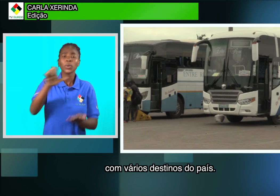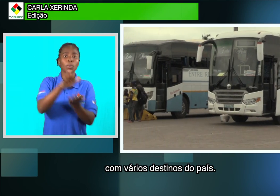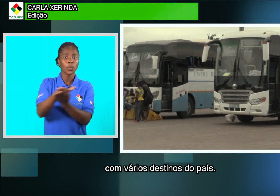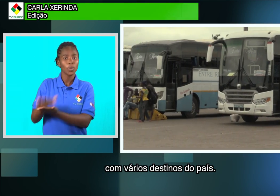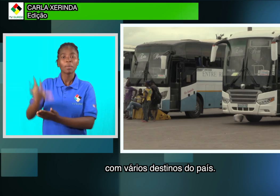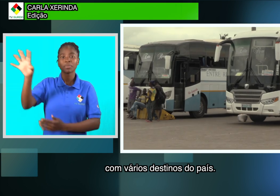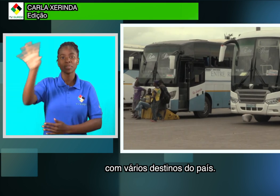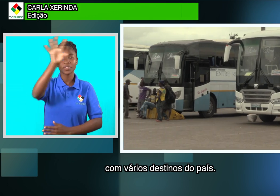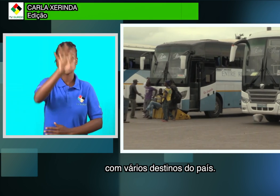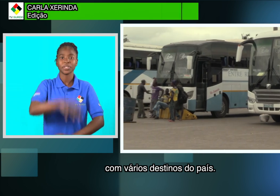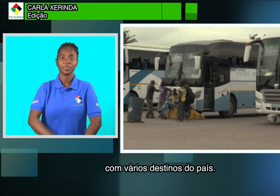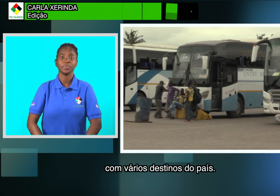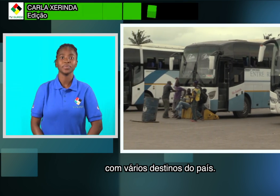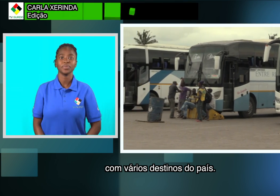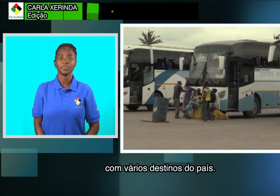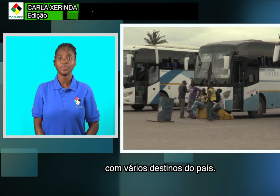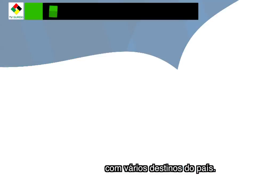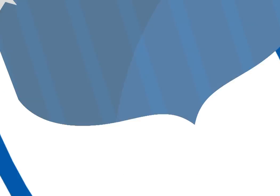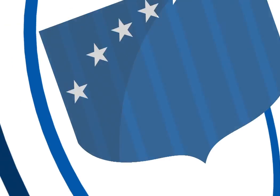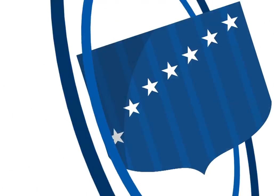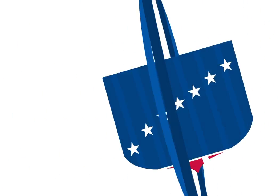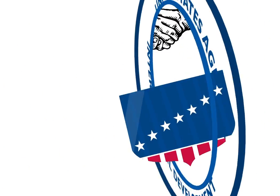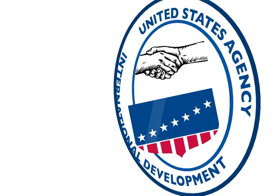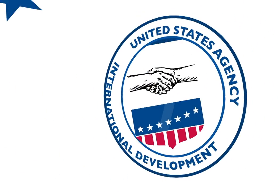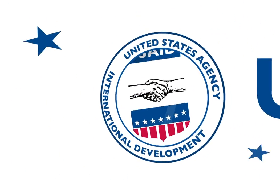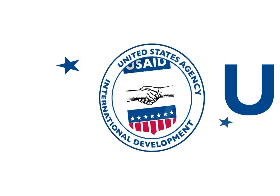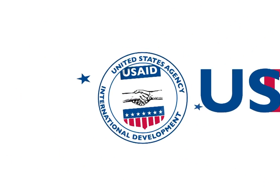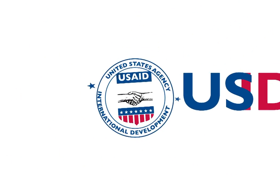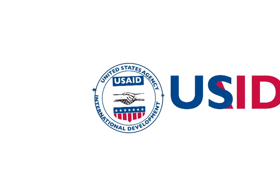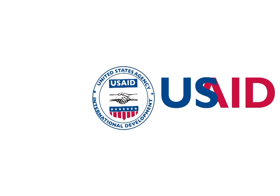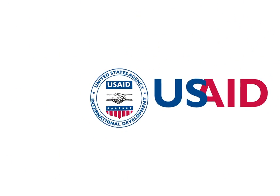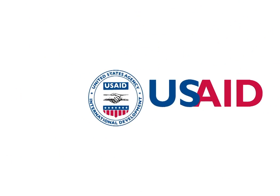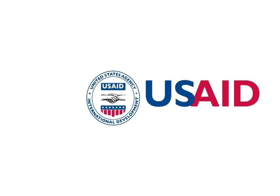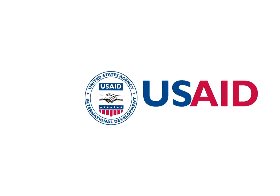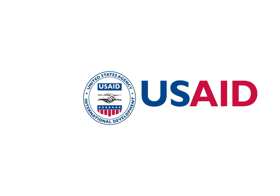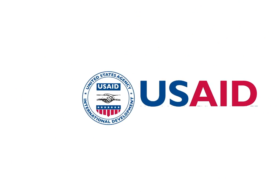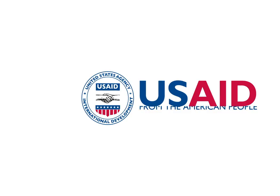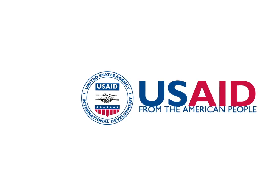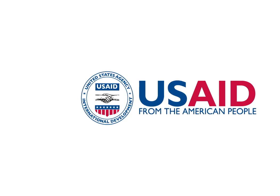Maputo, para muitos lugares do país. Tchau, tchau.